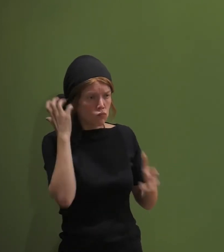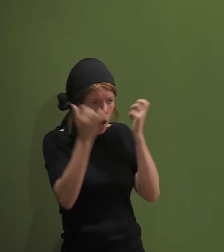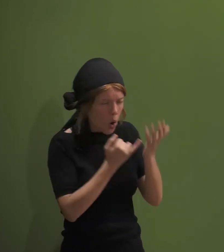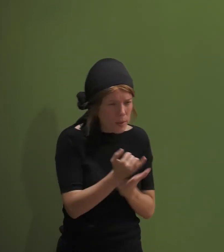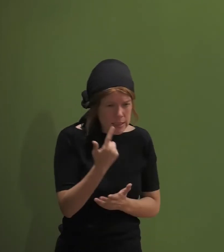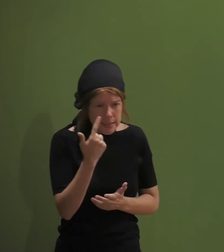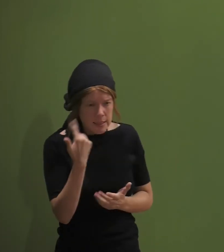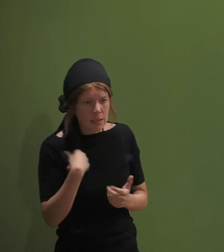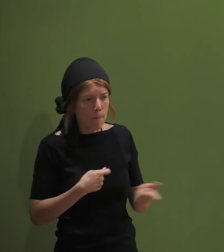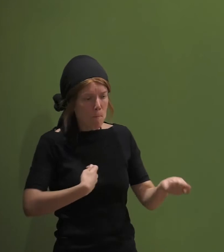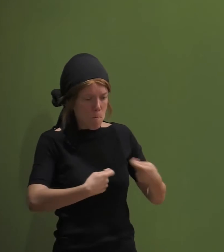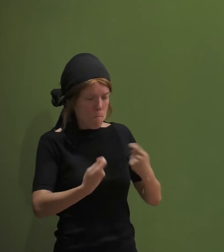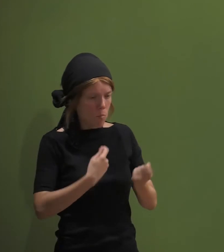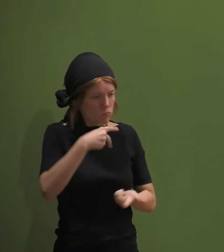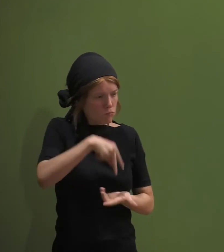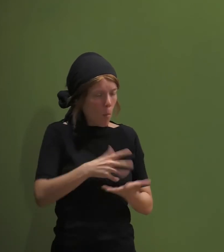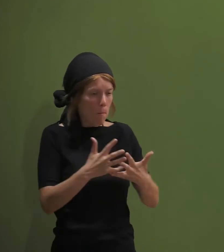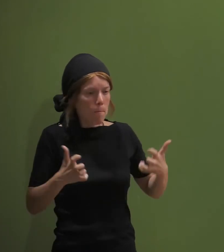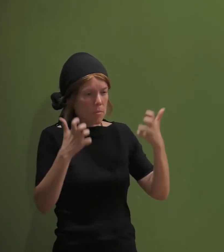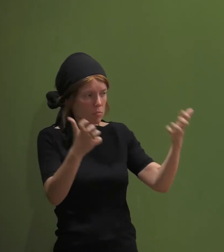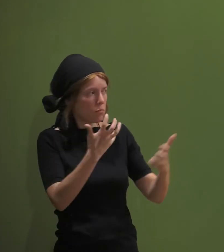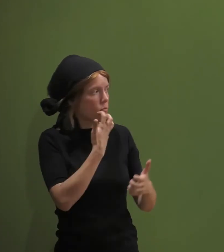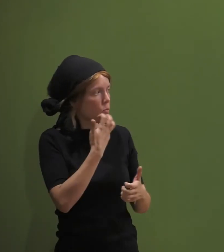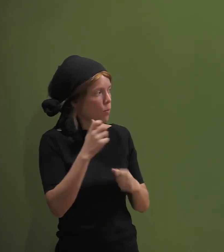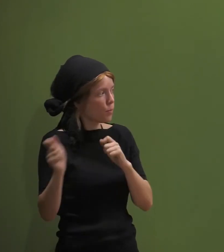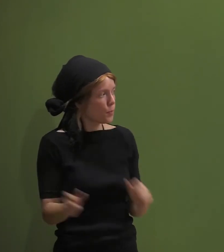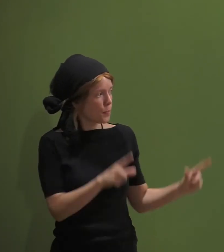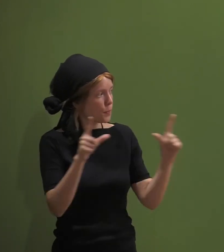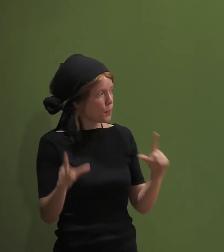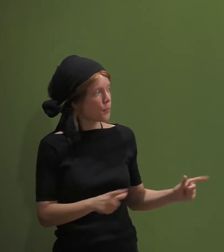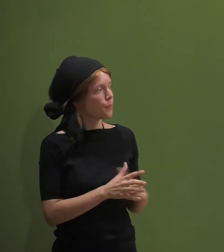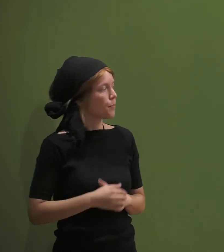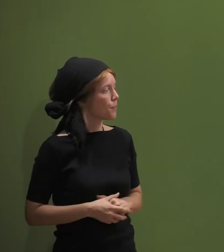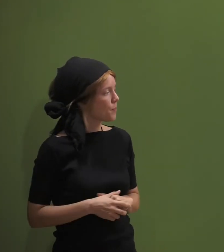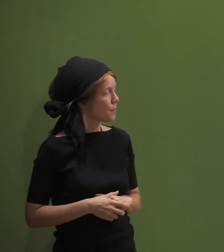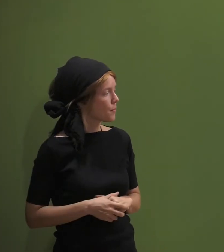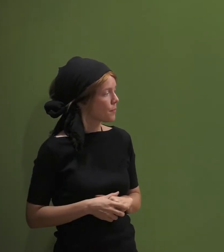a situarse en el mercado con mensajes como los que pueden ver en estas imágenes.